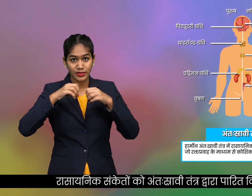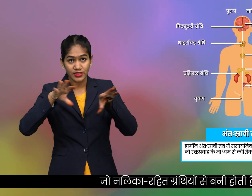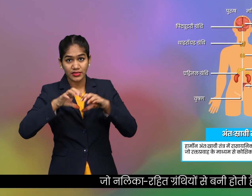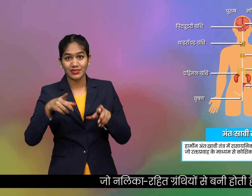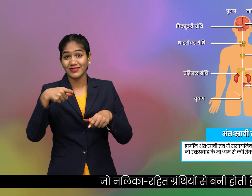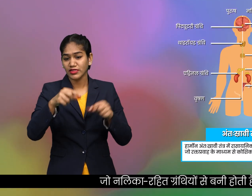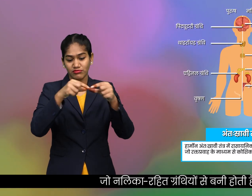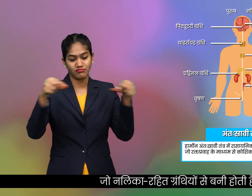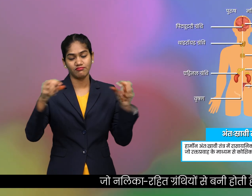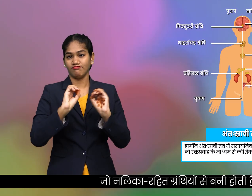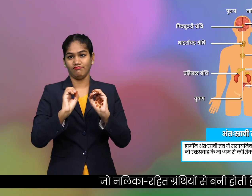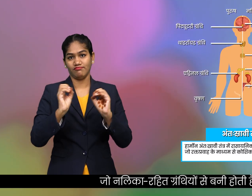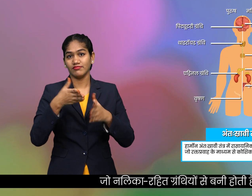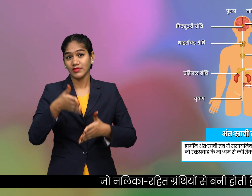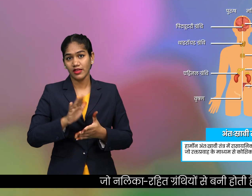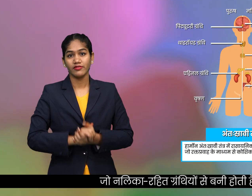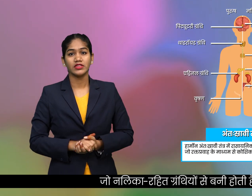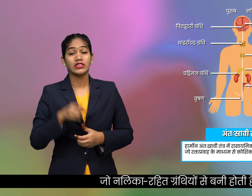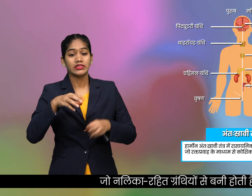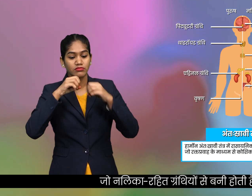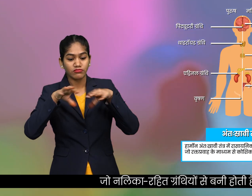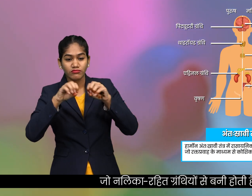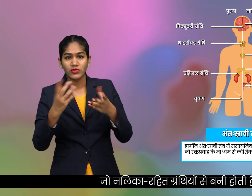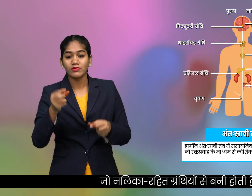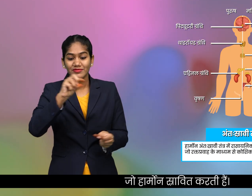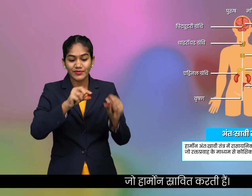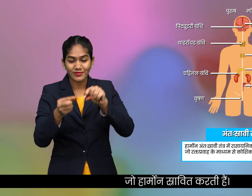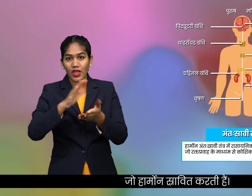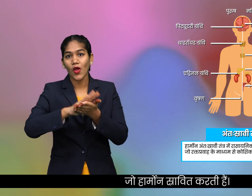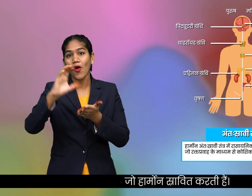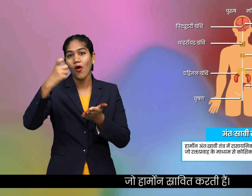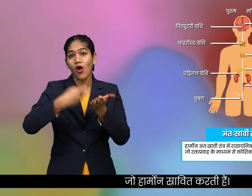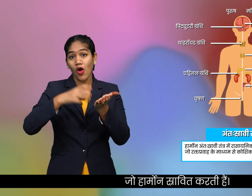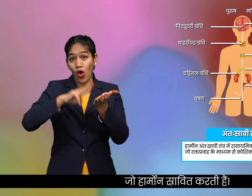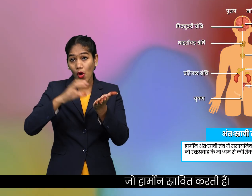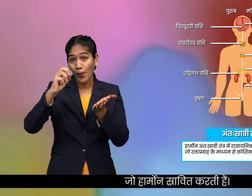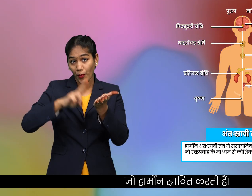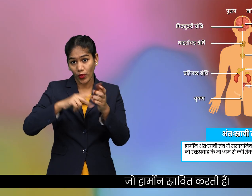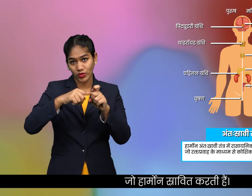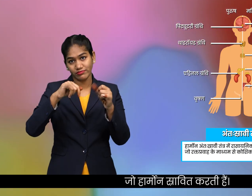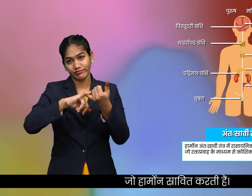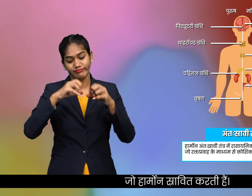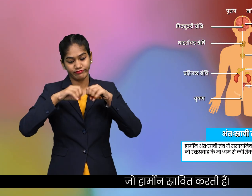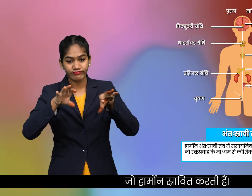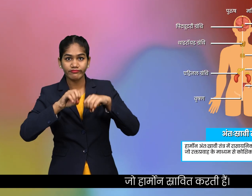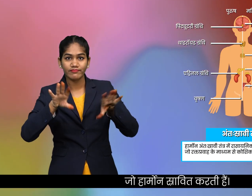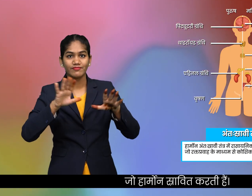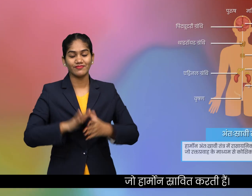जाता है जो नालिका रहित ग्रंथियों से बनी होती है जो हार्मोन स्त्रवी कहलाती है।